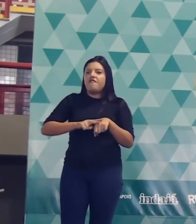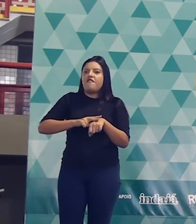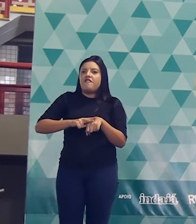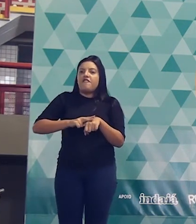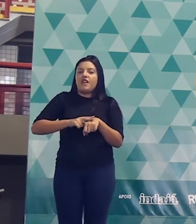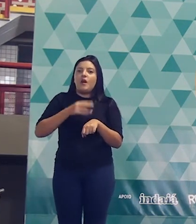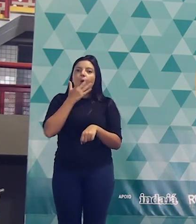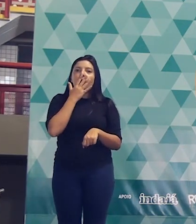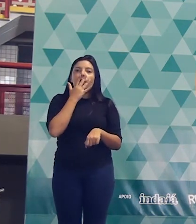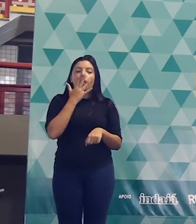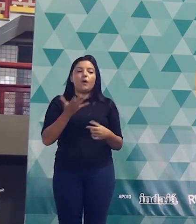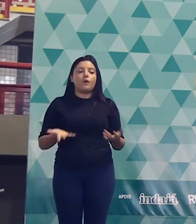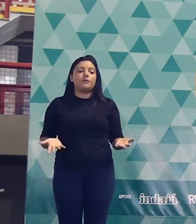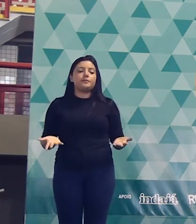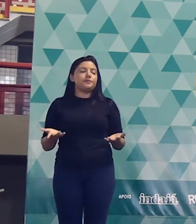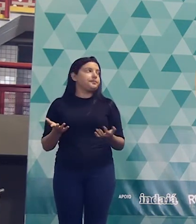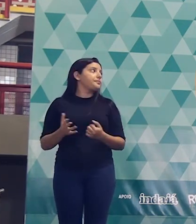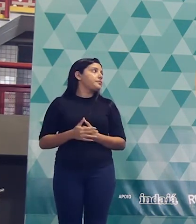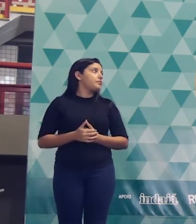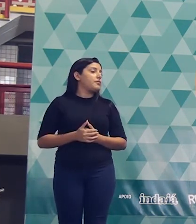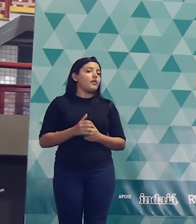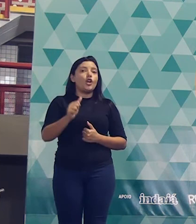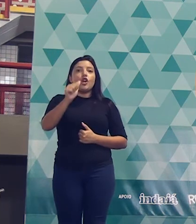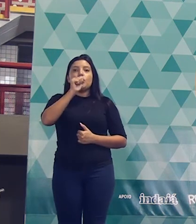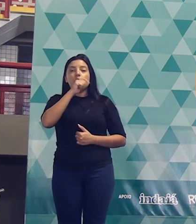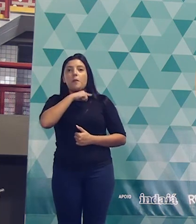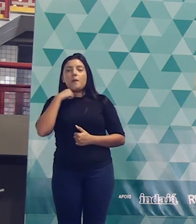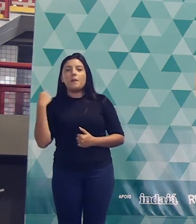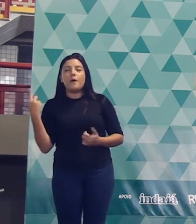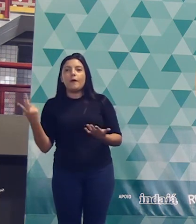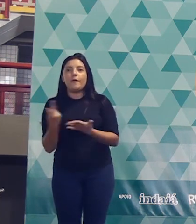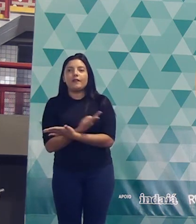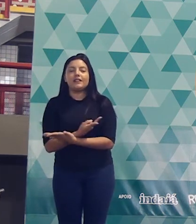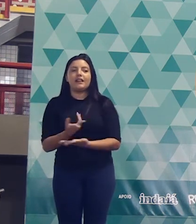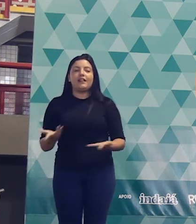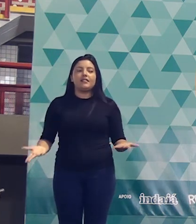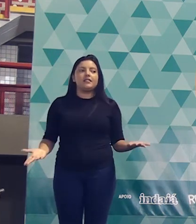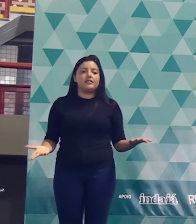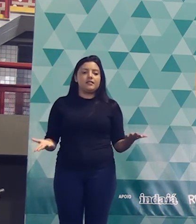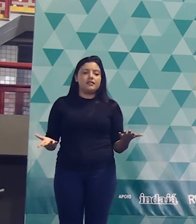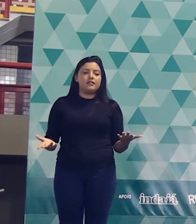esverdeada. É mais ou menos assim, tomou, morreu. É quase isso. Certo?